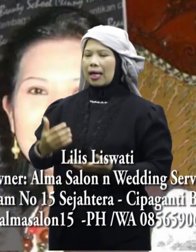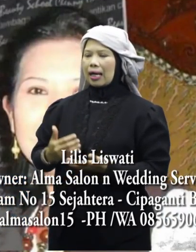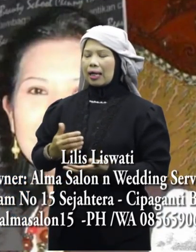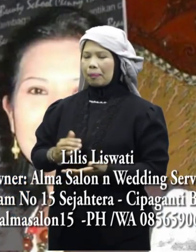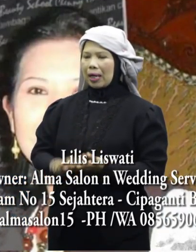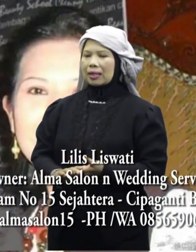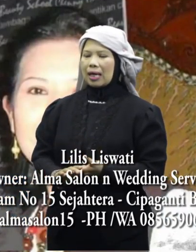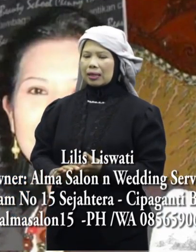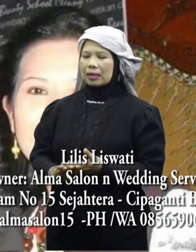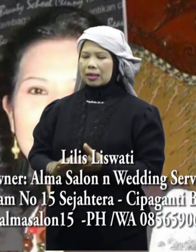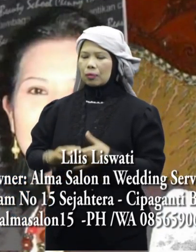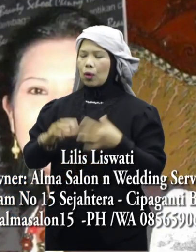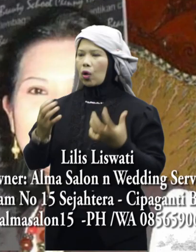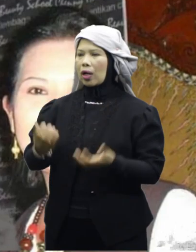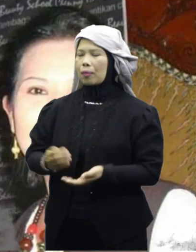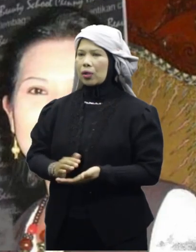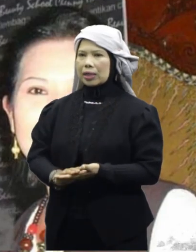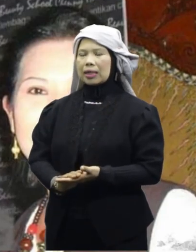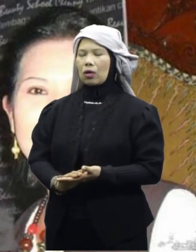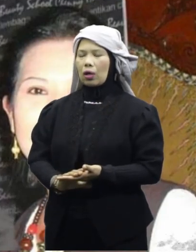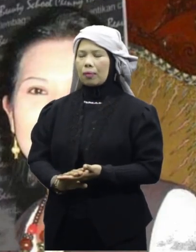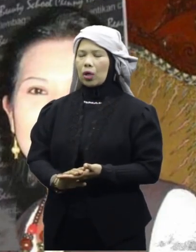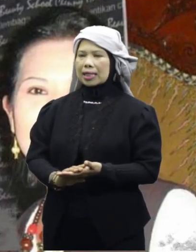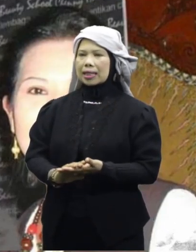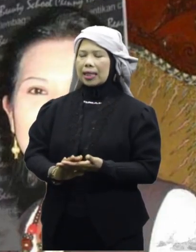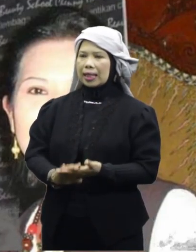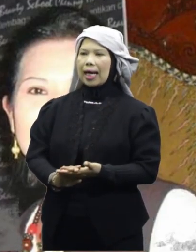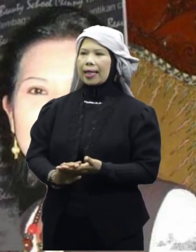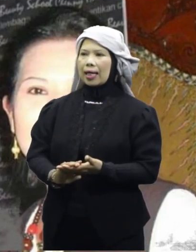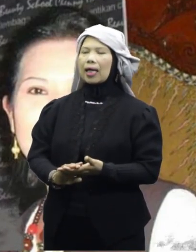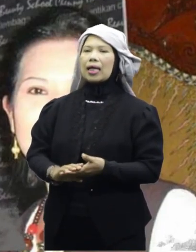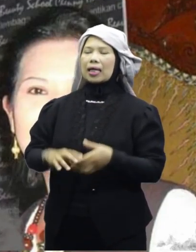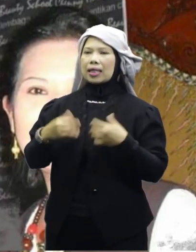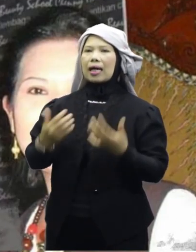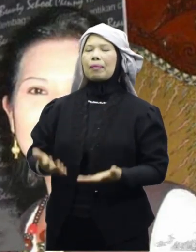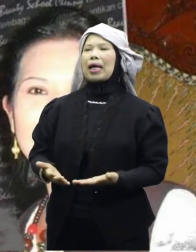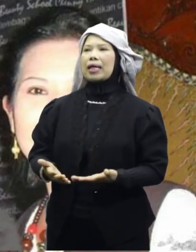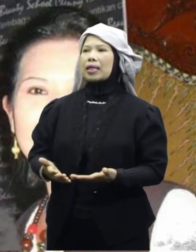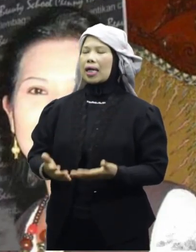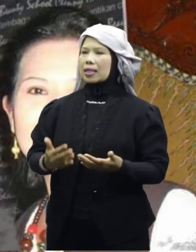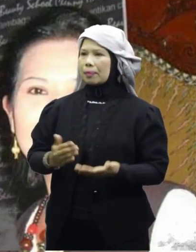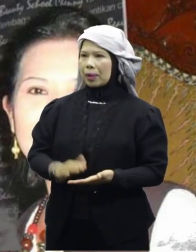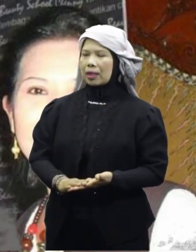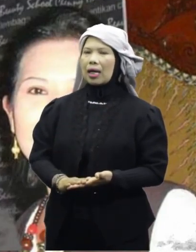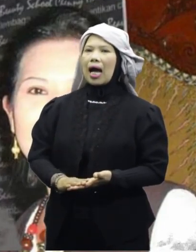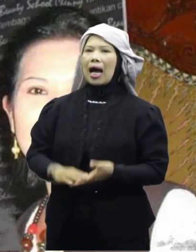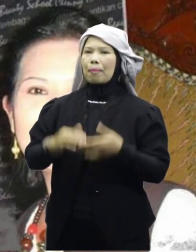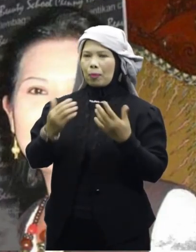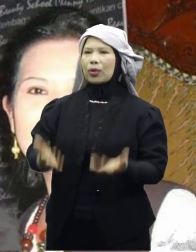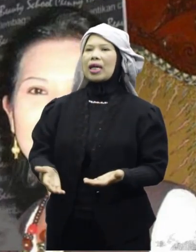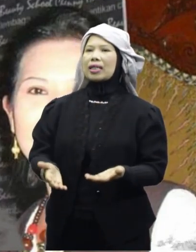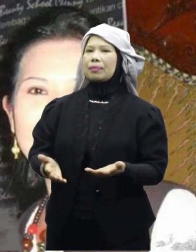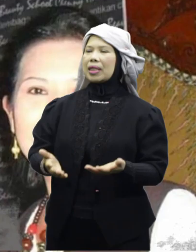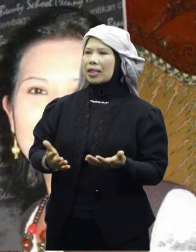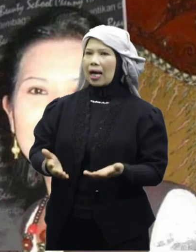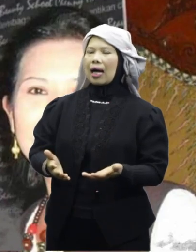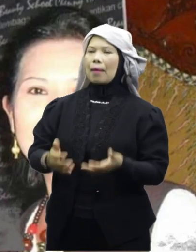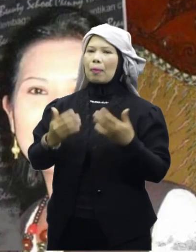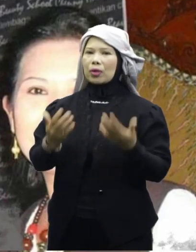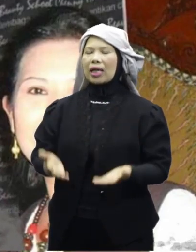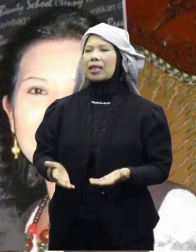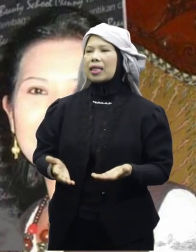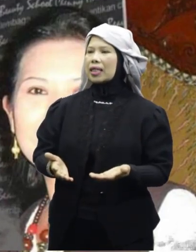yang okay. saya harapkan dari sebuah kolaborasi kolaborasi ini adalah ketika melayani customer, apapun yang